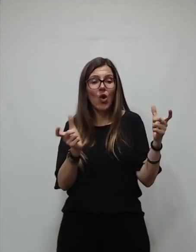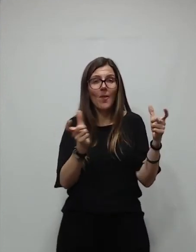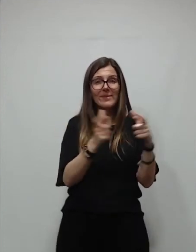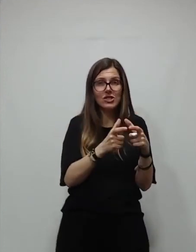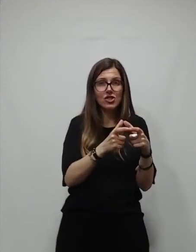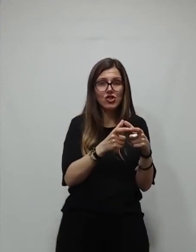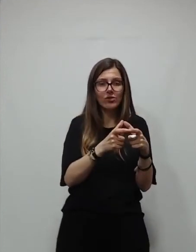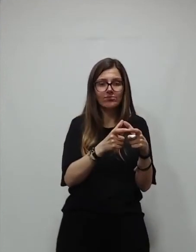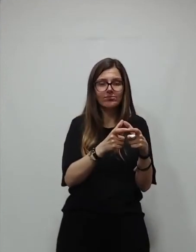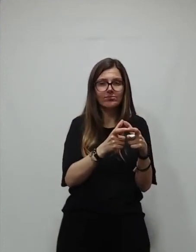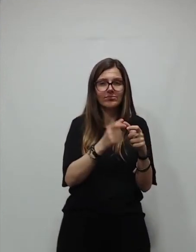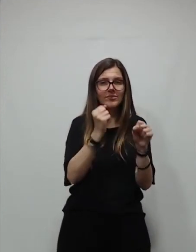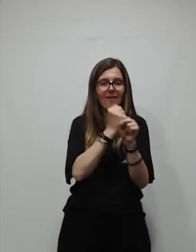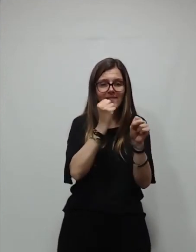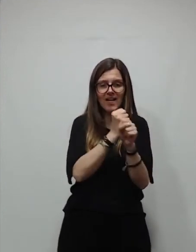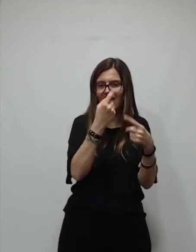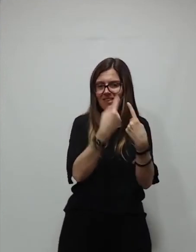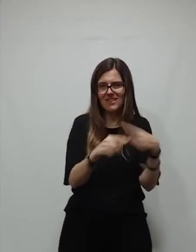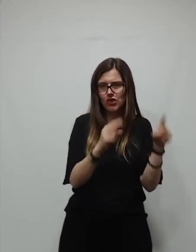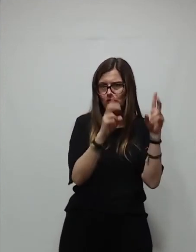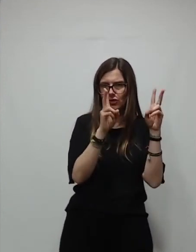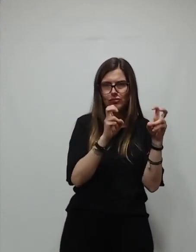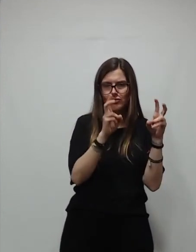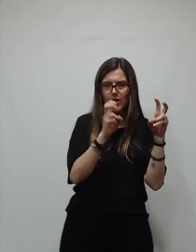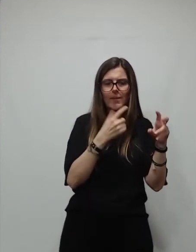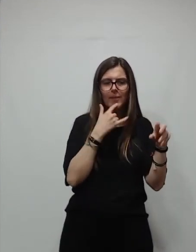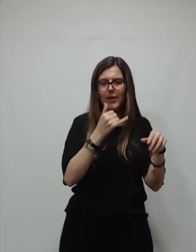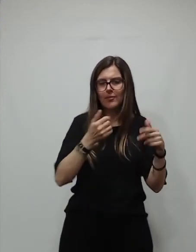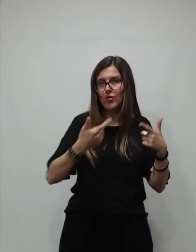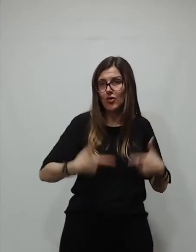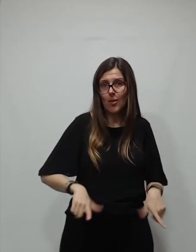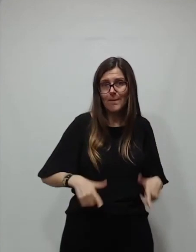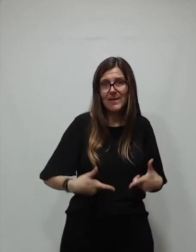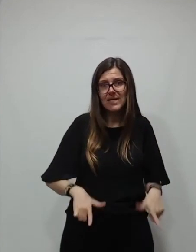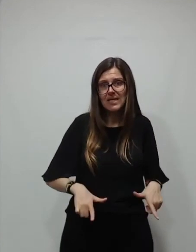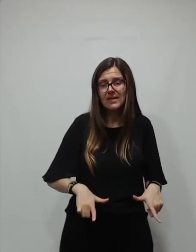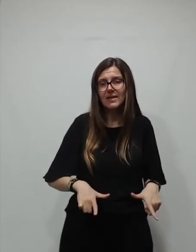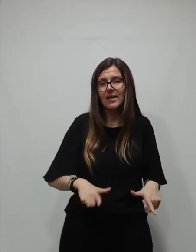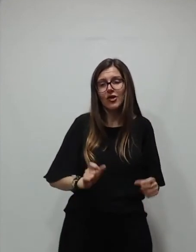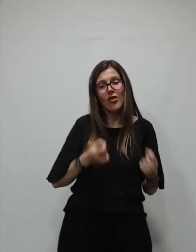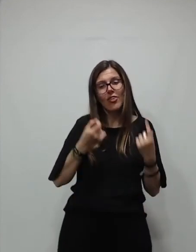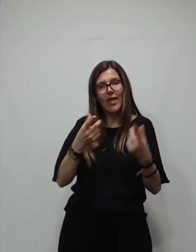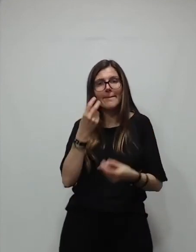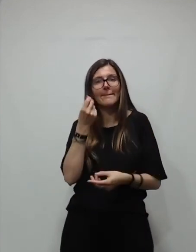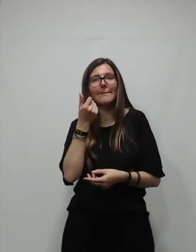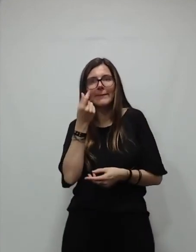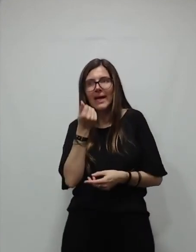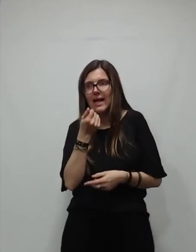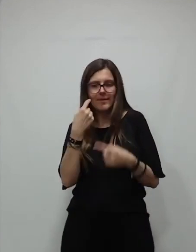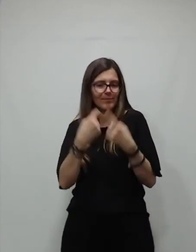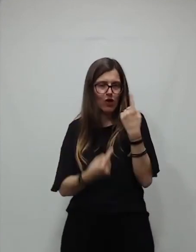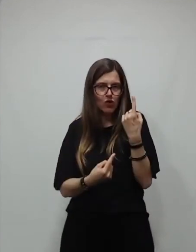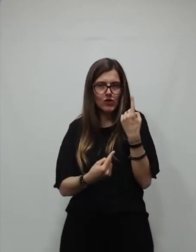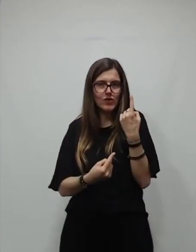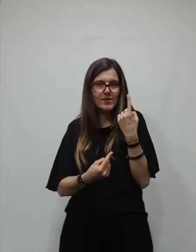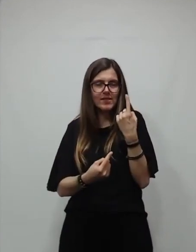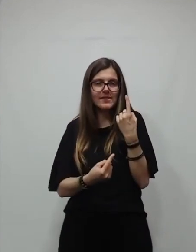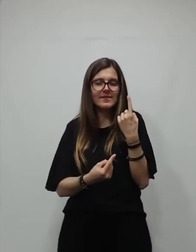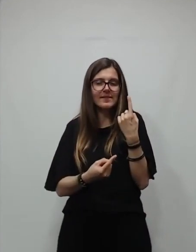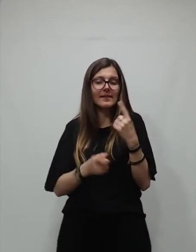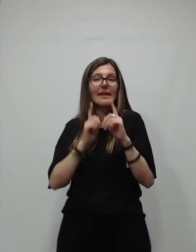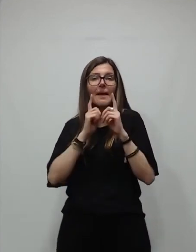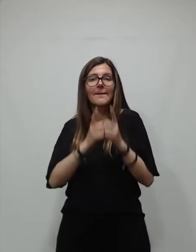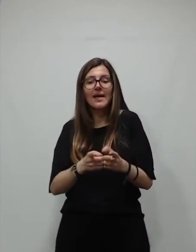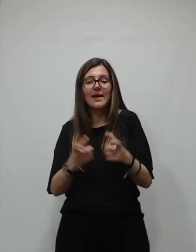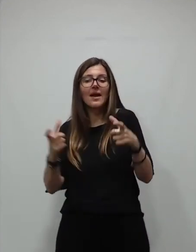intersectorial de todos los ministerios, que tiene que definir qué recursos va a haber para crear dispositivos, y la organización en territorio